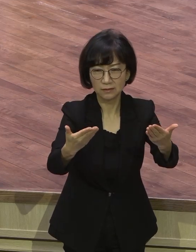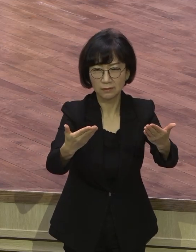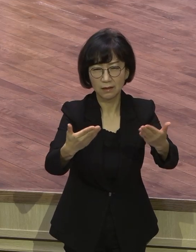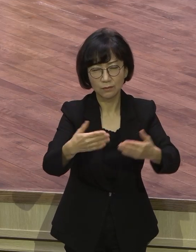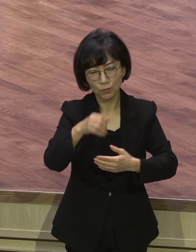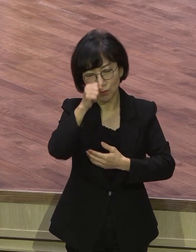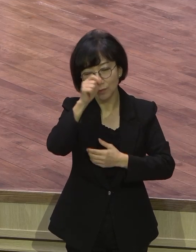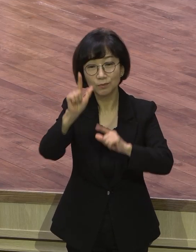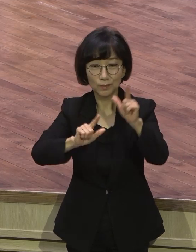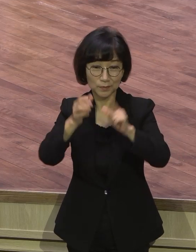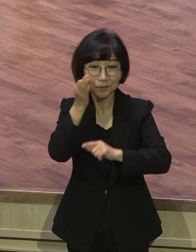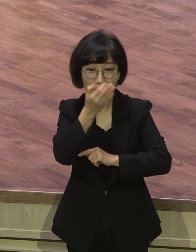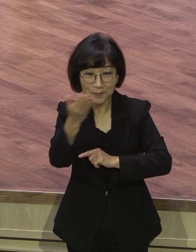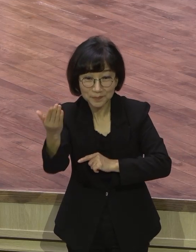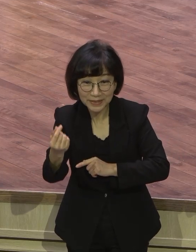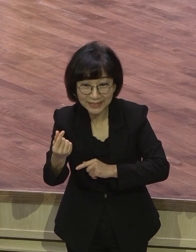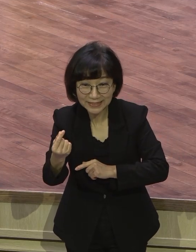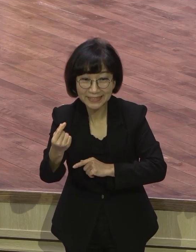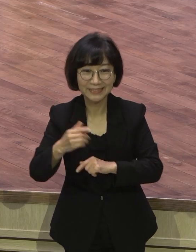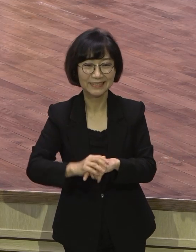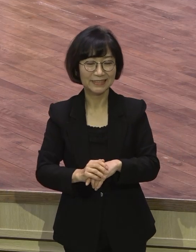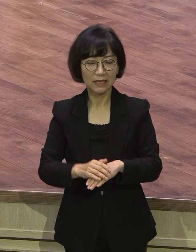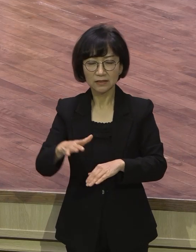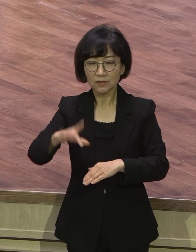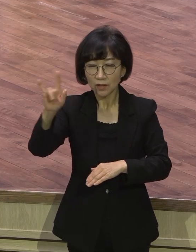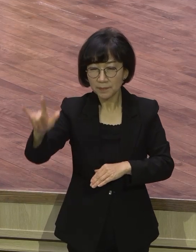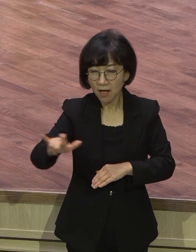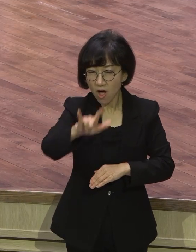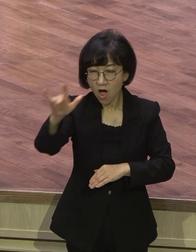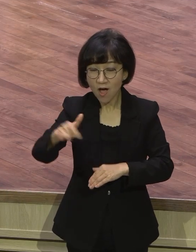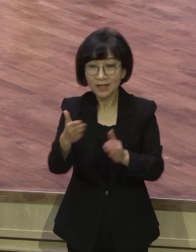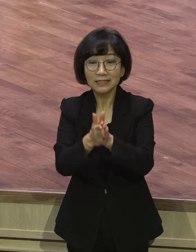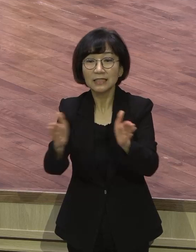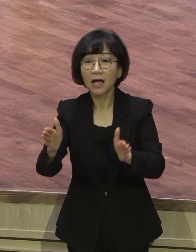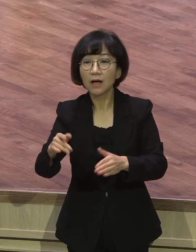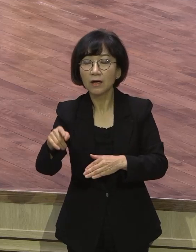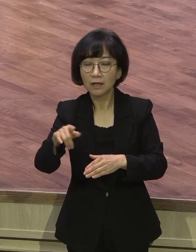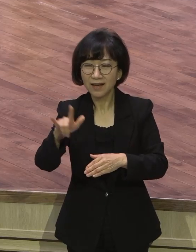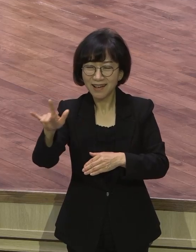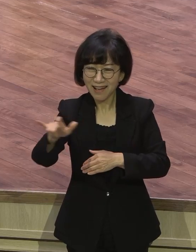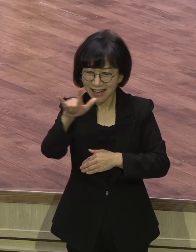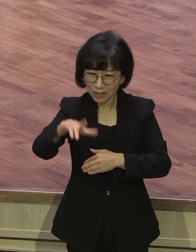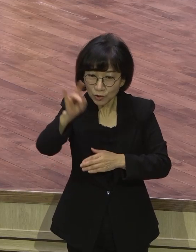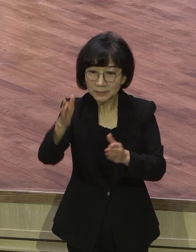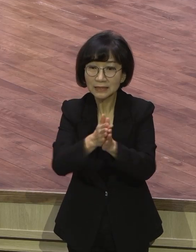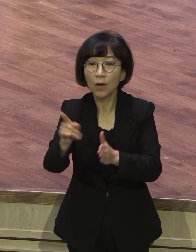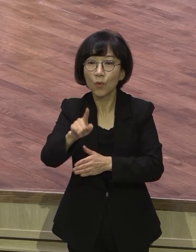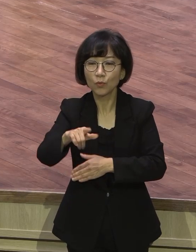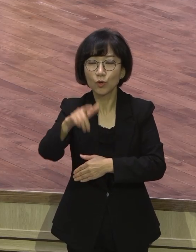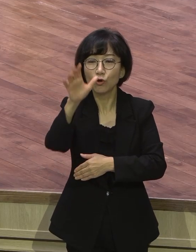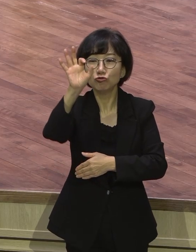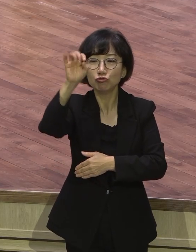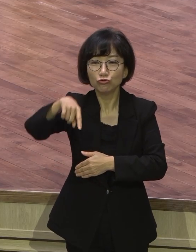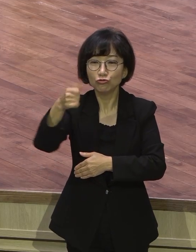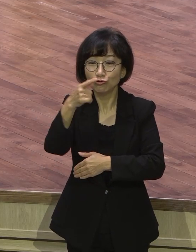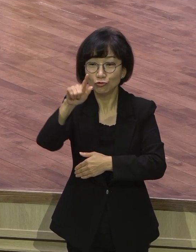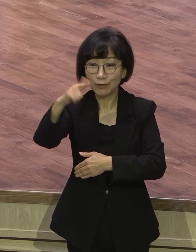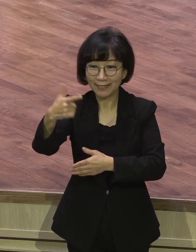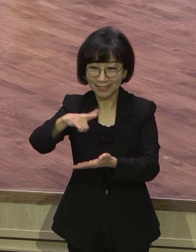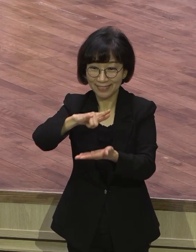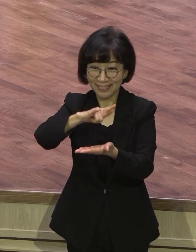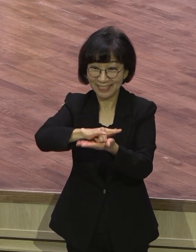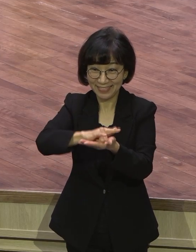처음 코로나19가 발생한 항, 뭡니까? 저 중국의 우한, 중국 우한에서